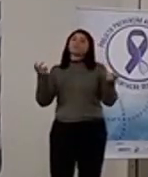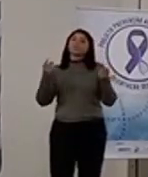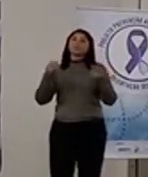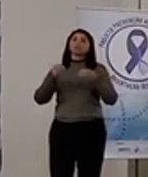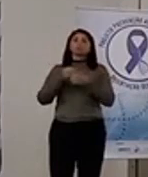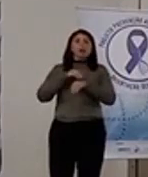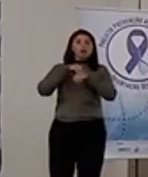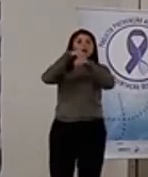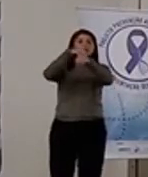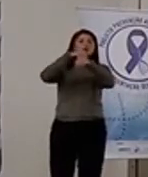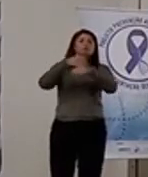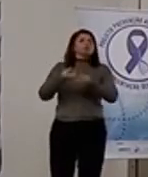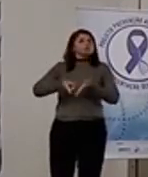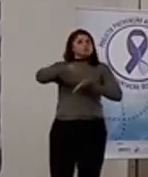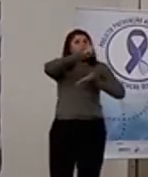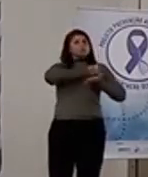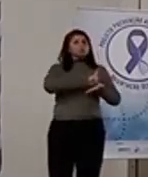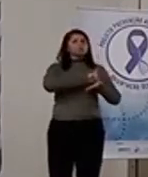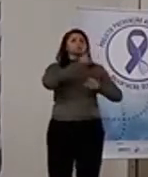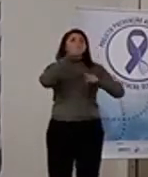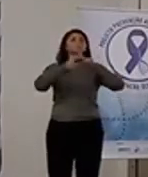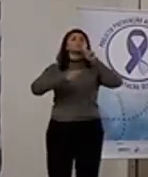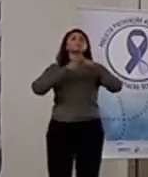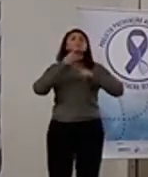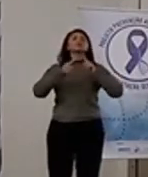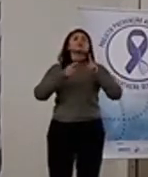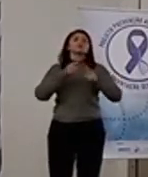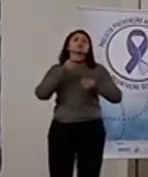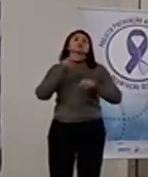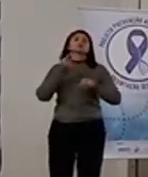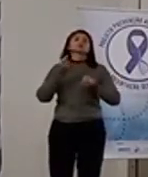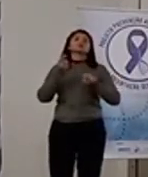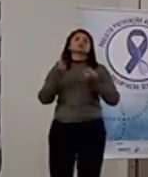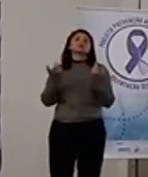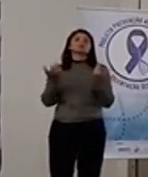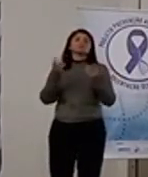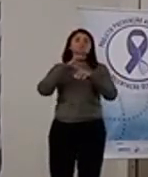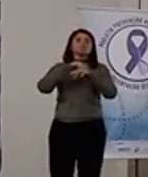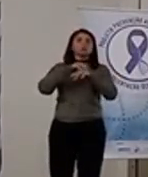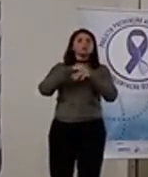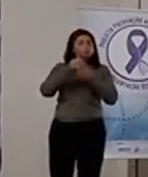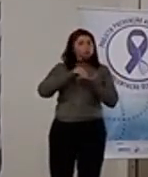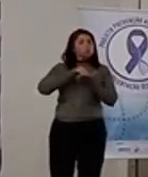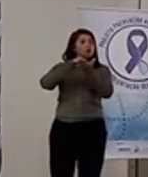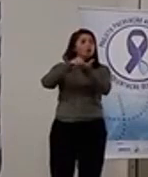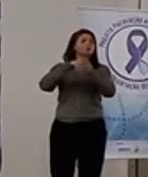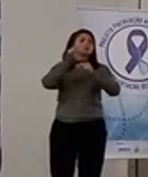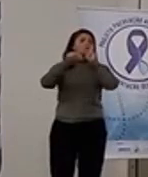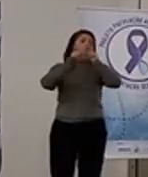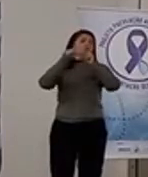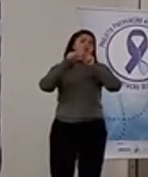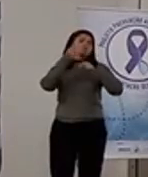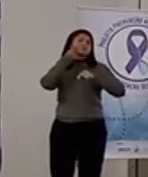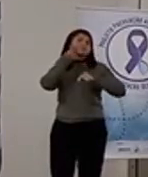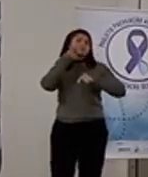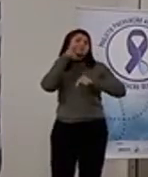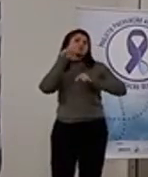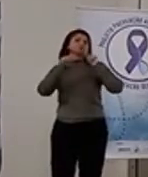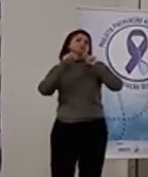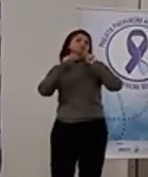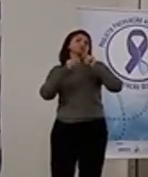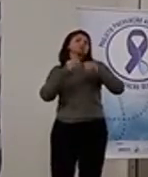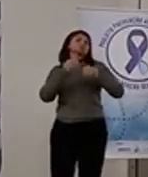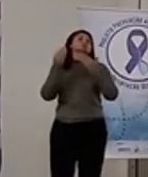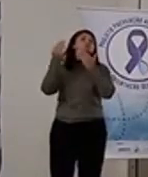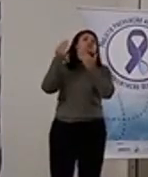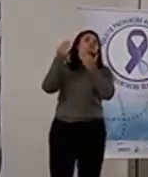Eu não sei o que é, mas eu acho que pode ser raro, eu vou encaminhar. Certo? Então, eu acho que esse ato, às vezes parece nossa, mas o que